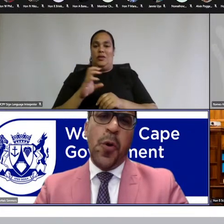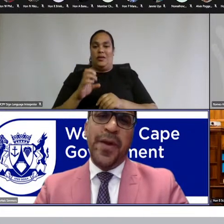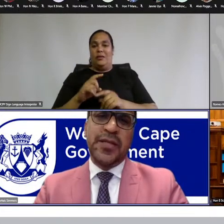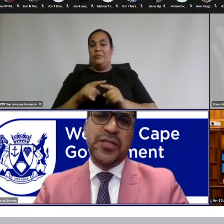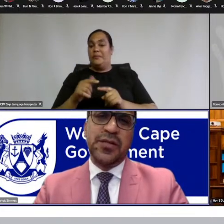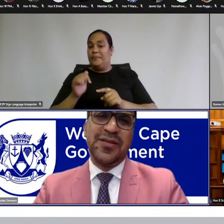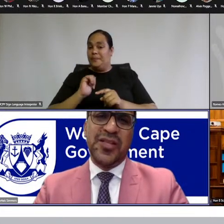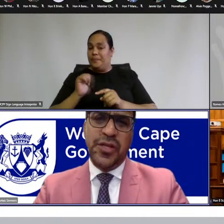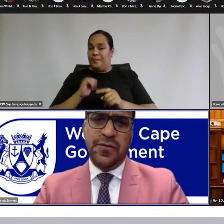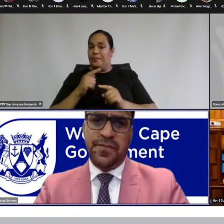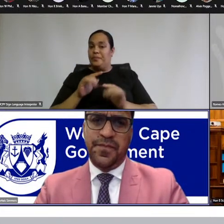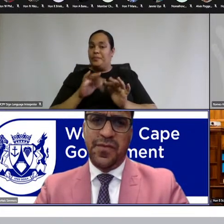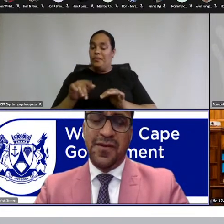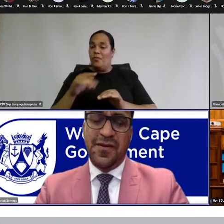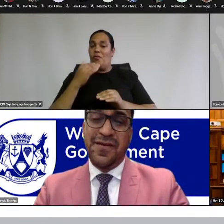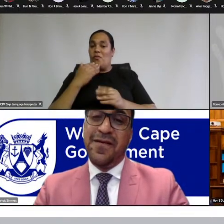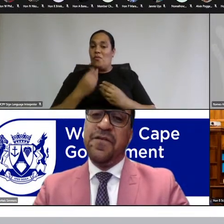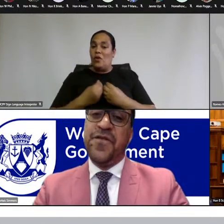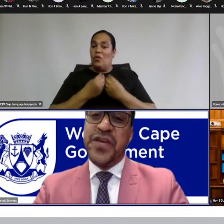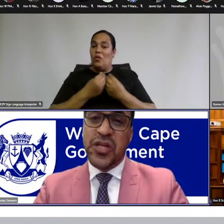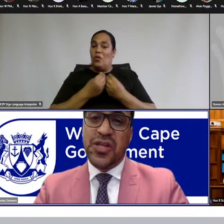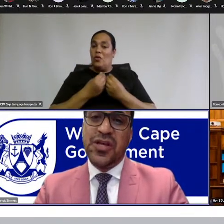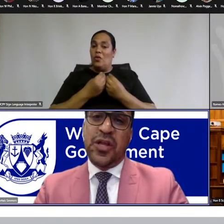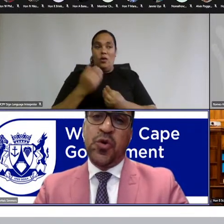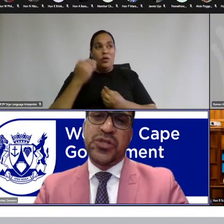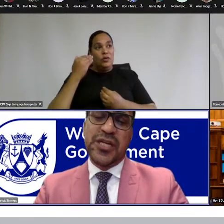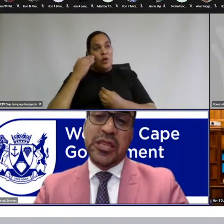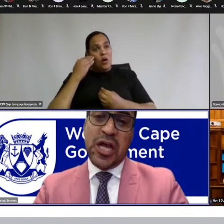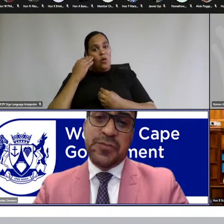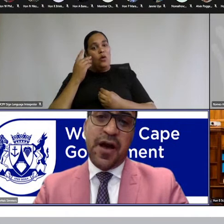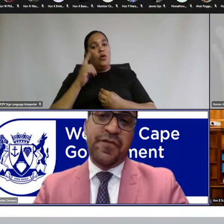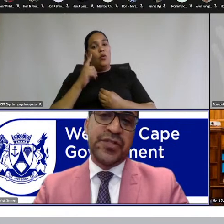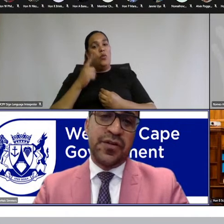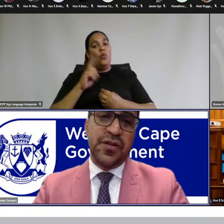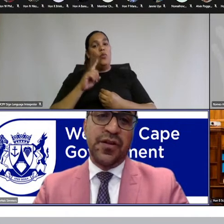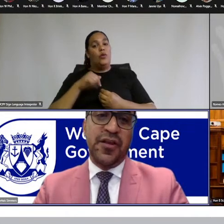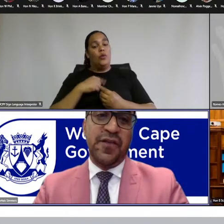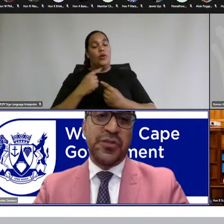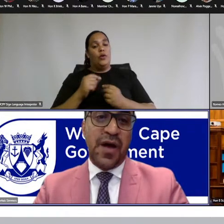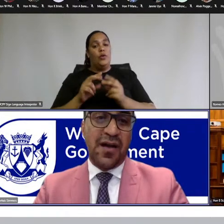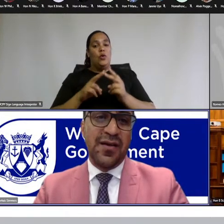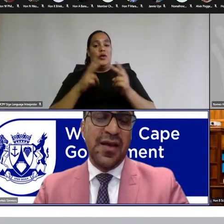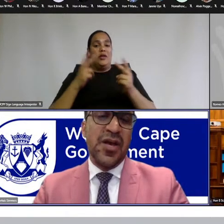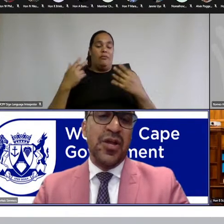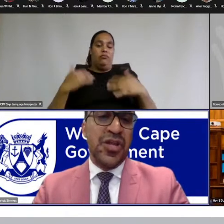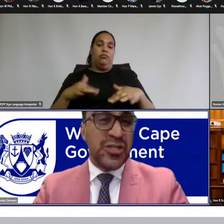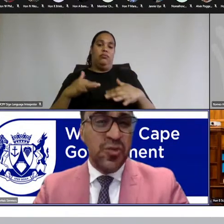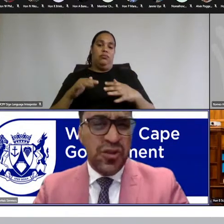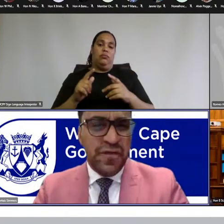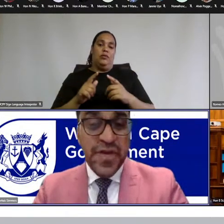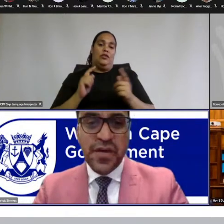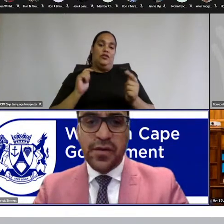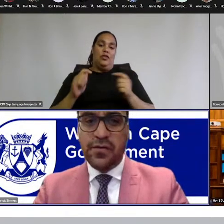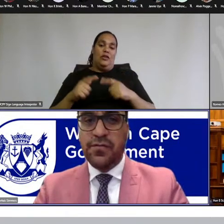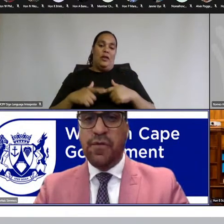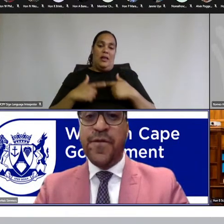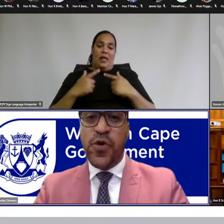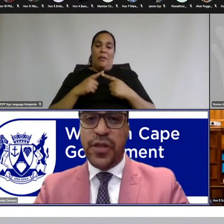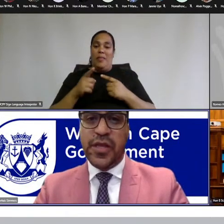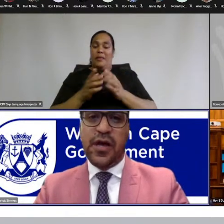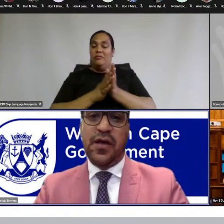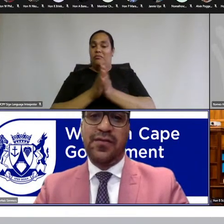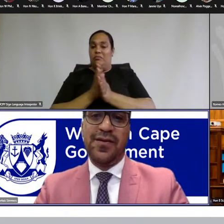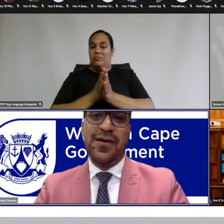geleentheid om mense te dien, wetend dat ons 'n tasbare verskil in hul lewens maak, dien as 'n motivering